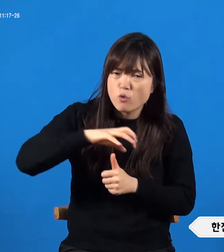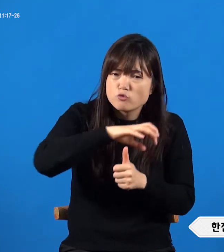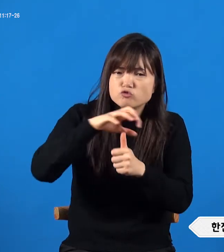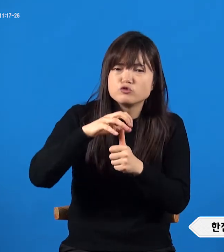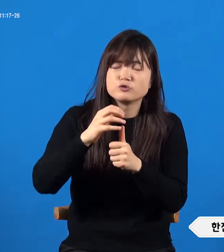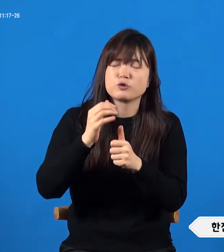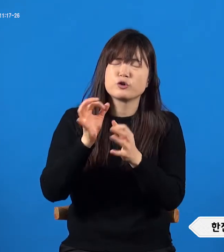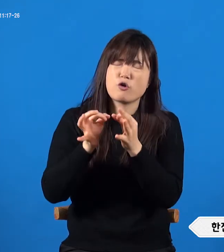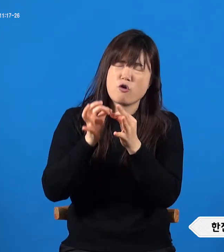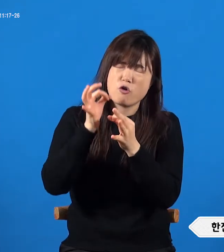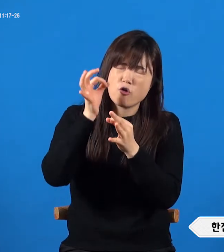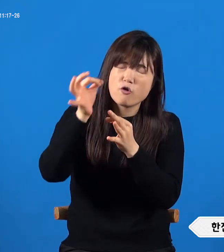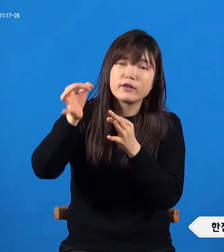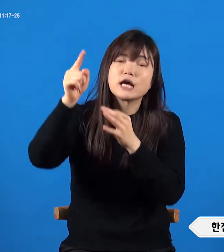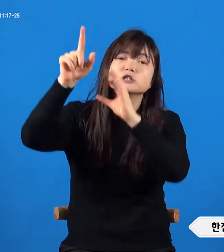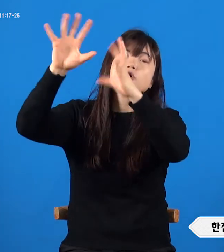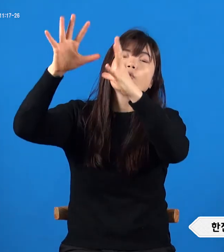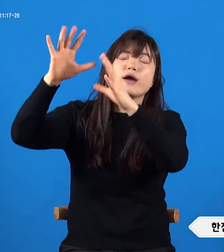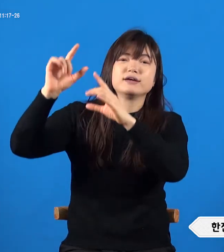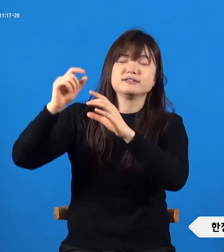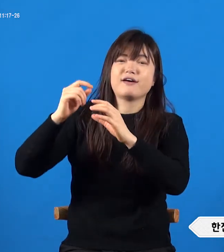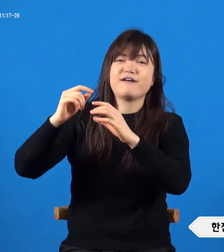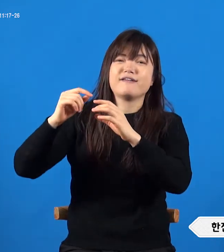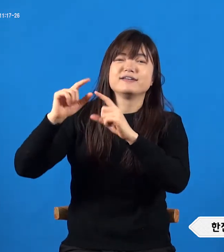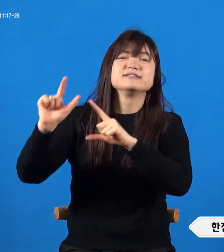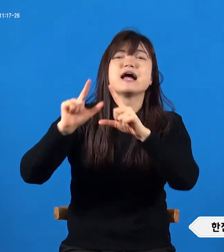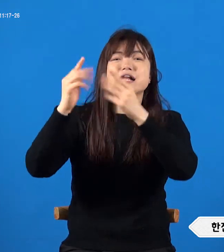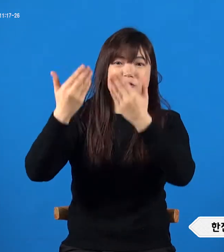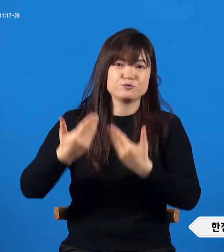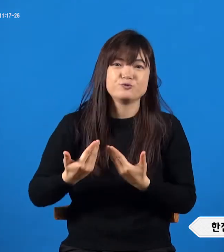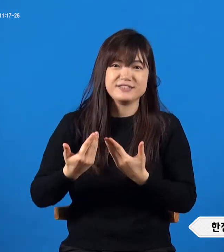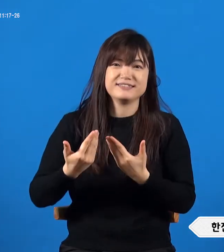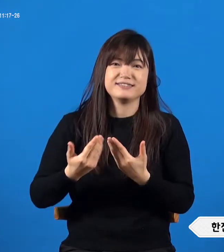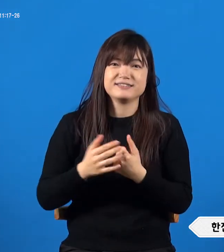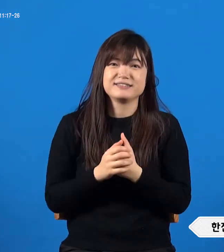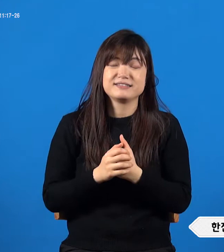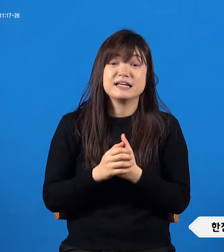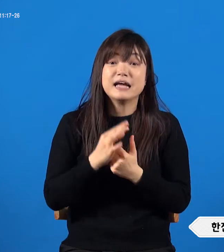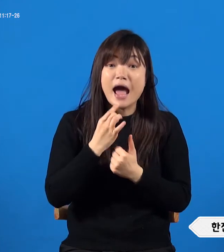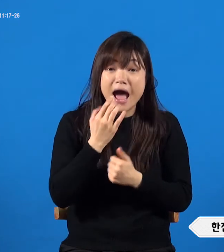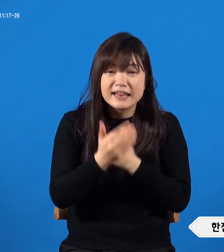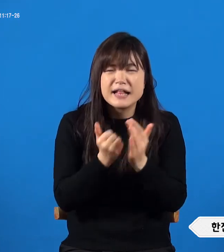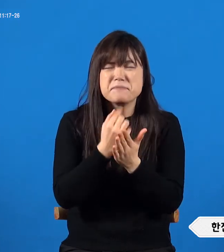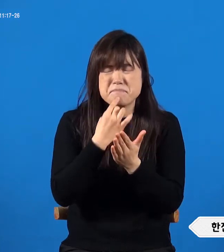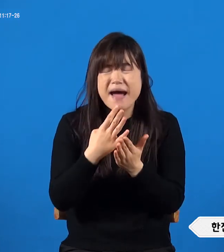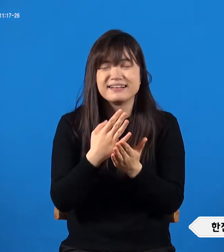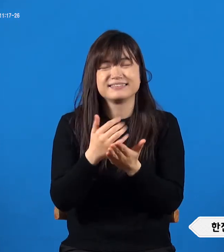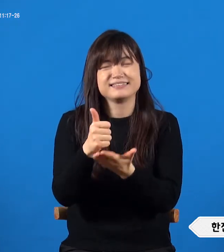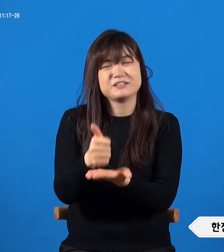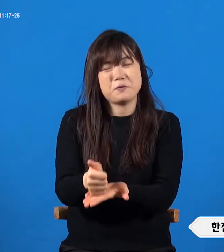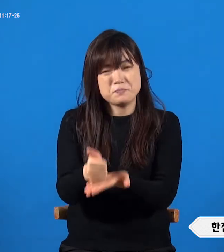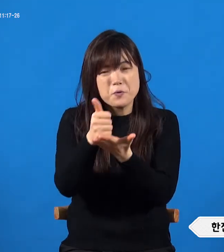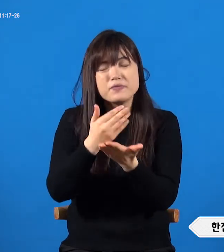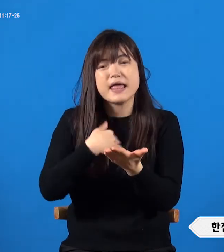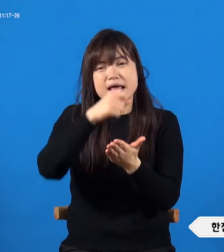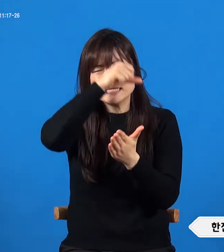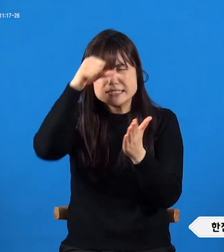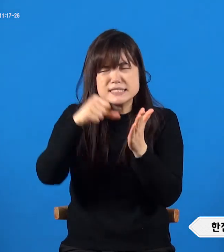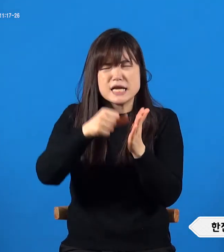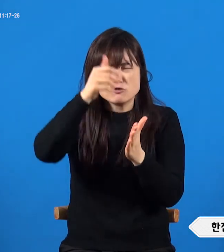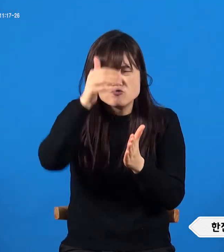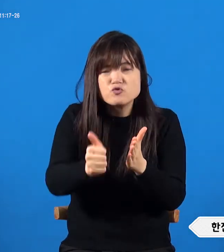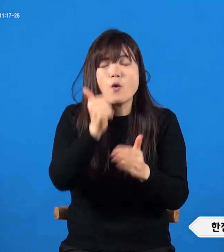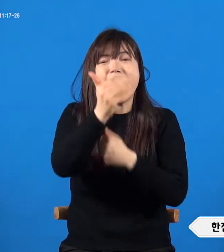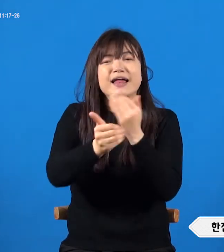장차는 천국에서 영원히 살게 해주십니다. 우리는 그 하나님만을 내 인생의 주인으로